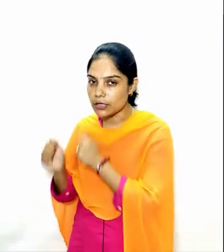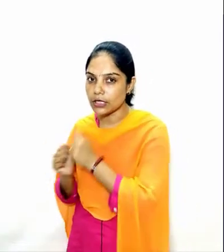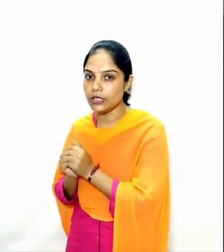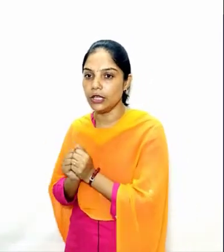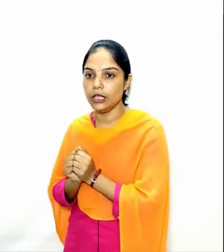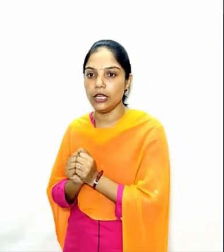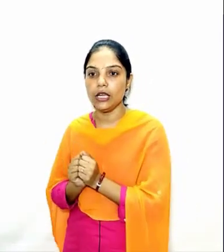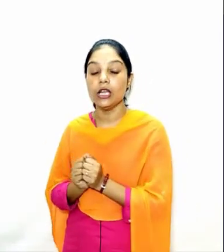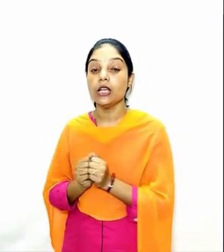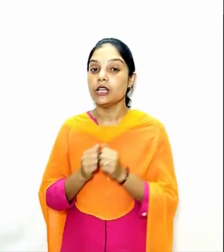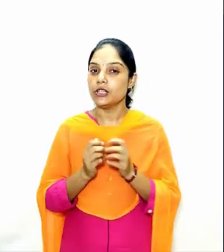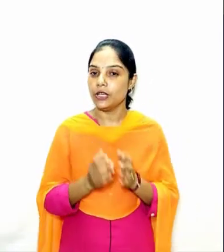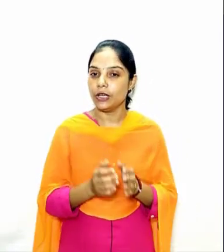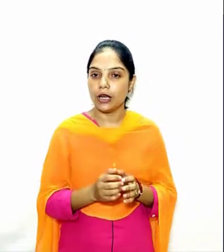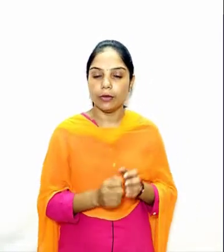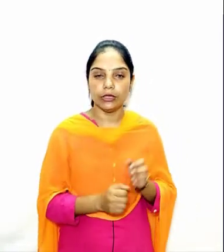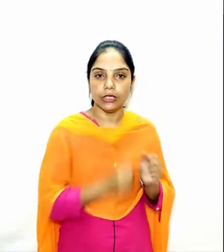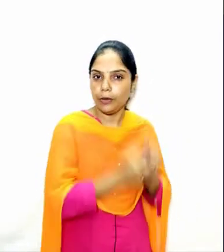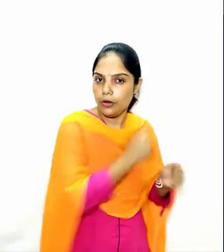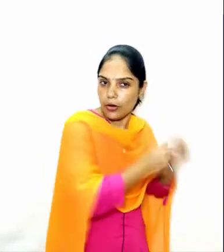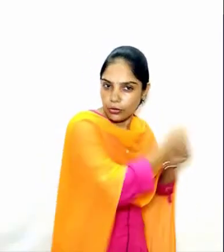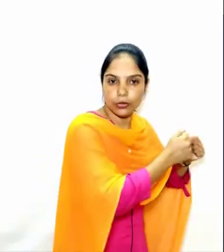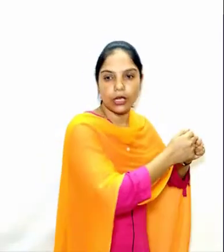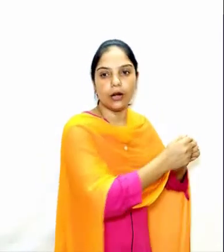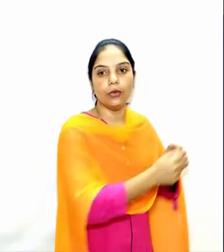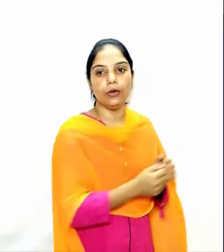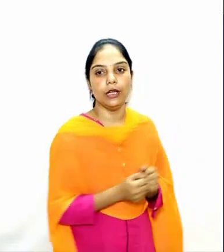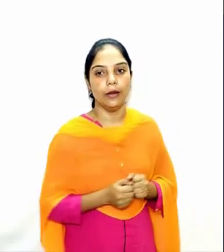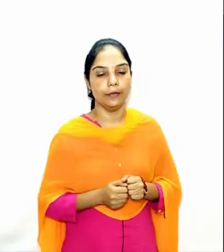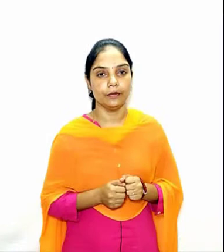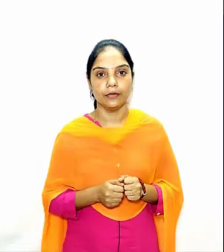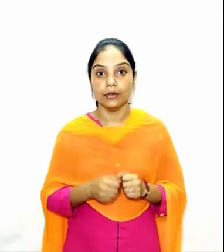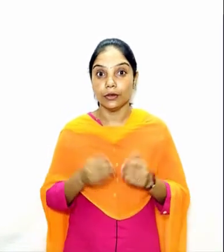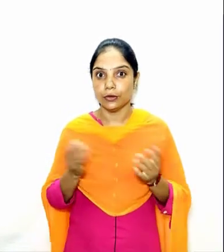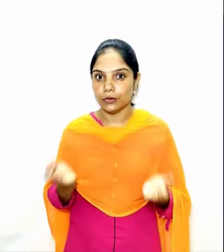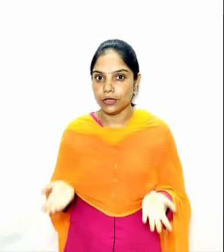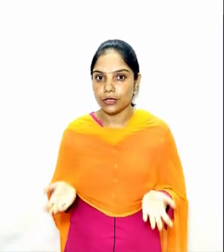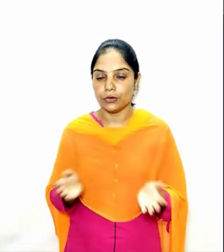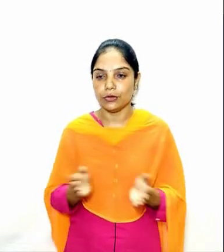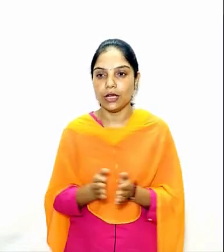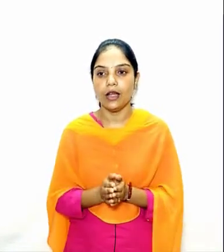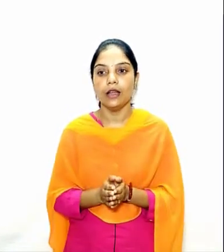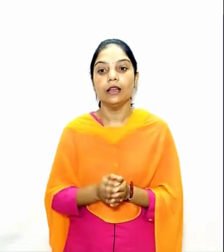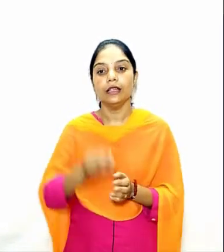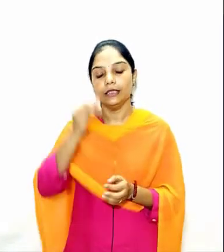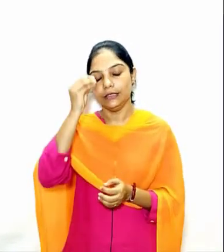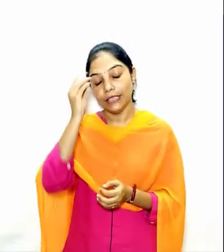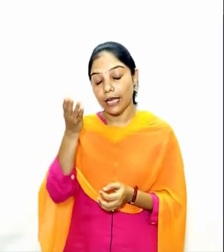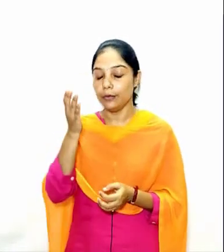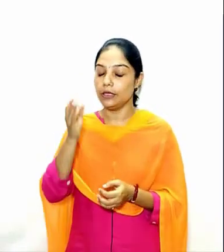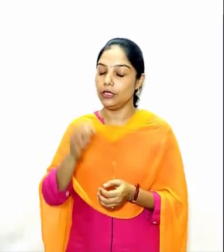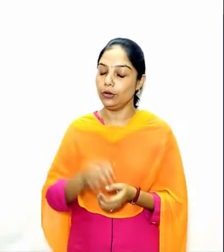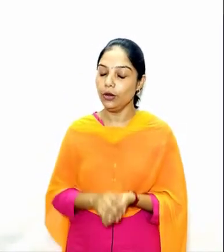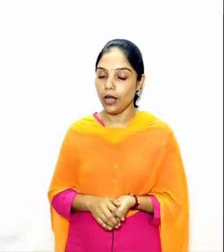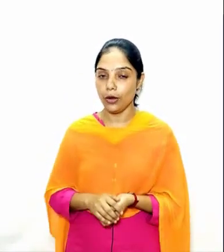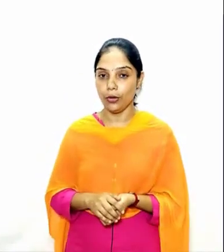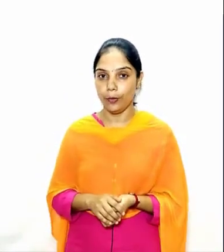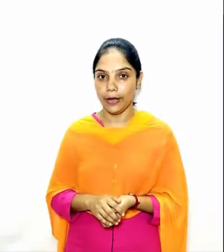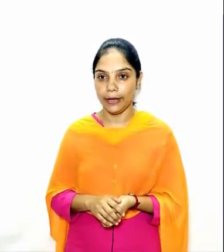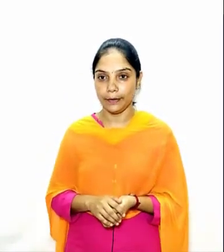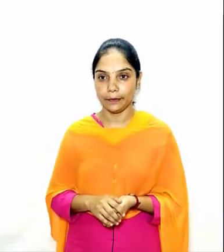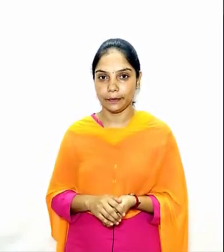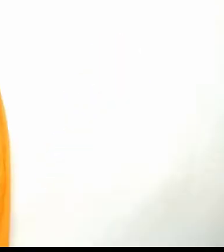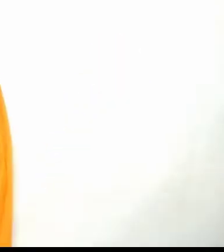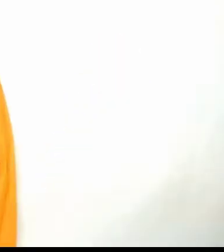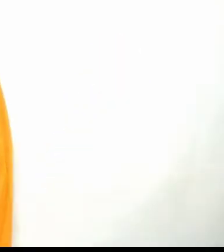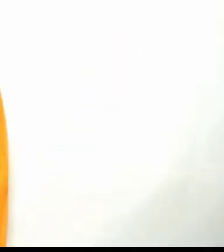माली के वहां से जाते ही शेर का बच्चा भी 9 2 11 हो लिया। उसने सोचा, जान बची तो लाखों